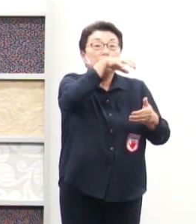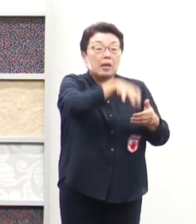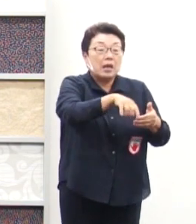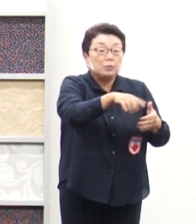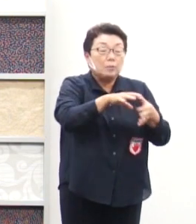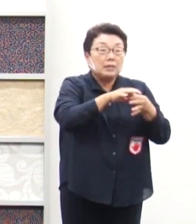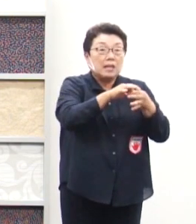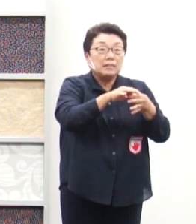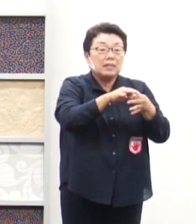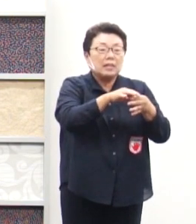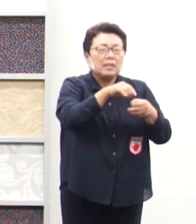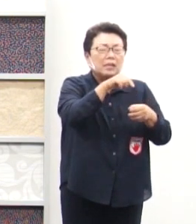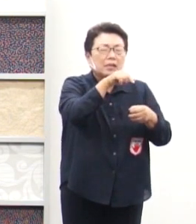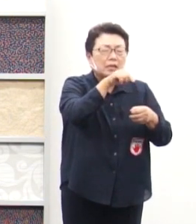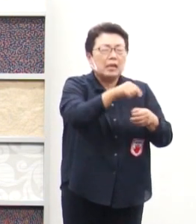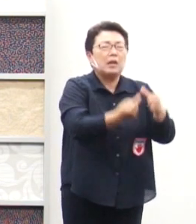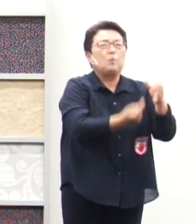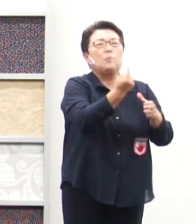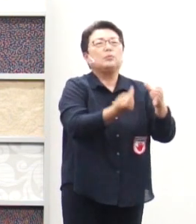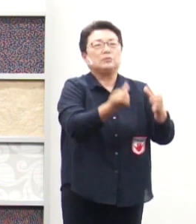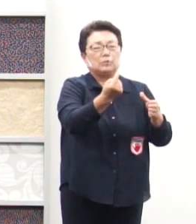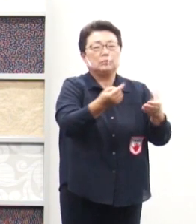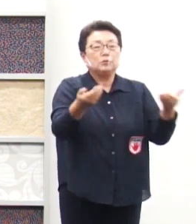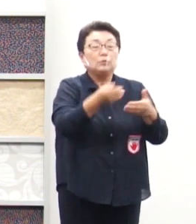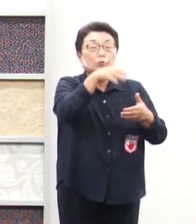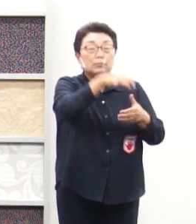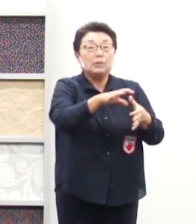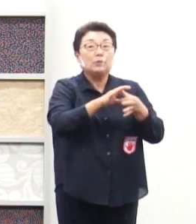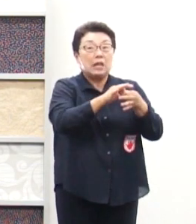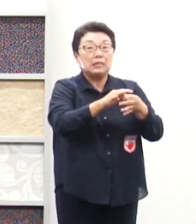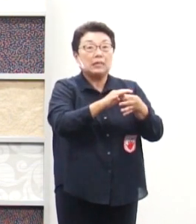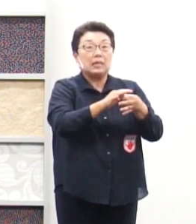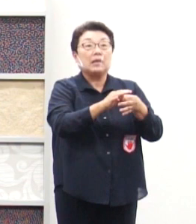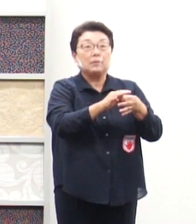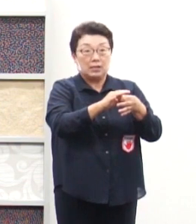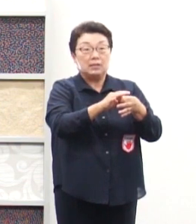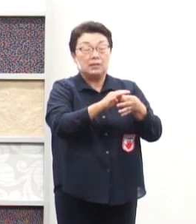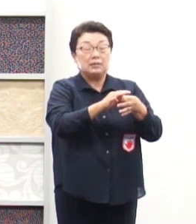ものが少し目につきます。で職場関係について